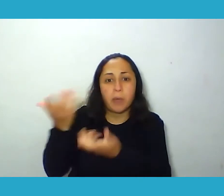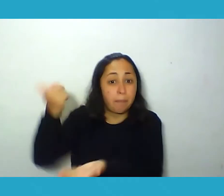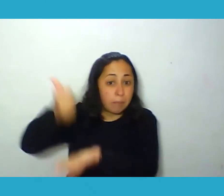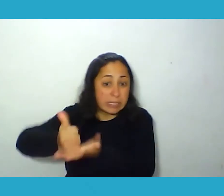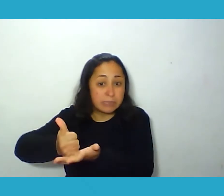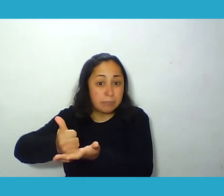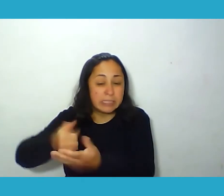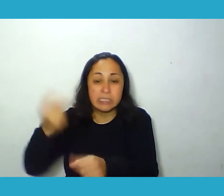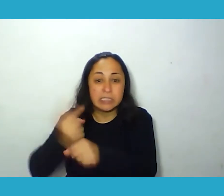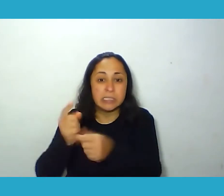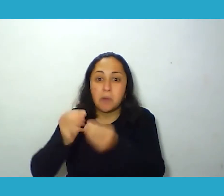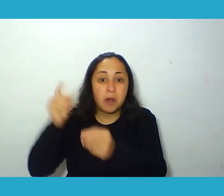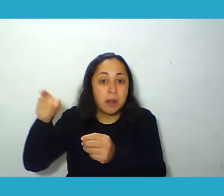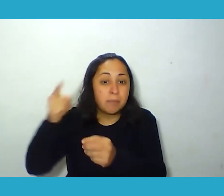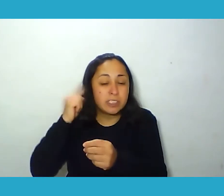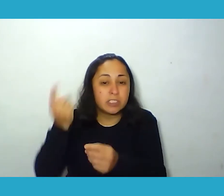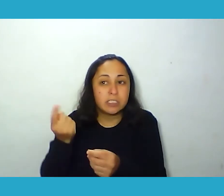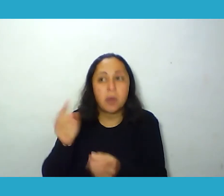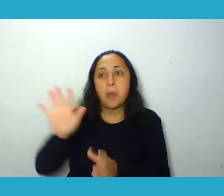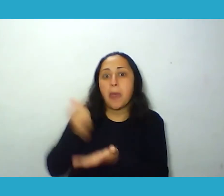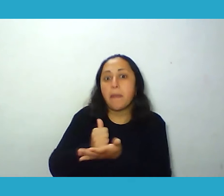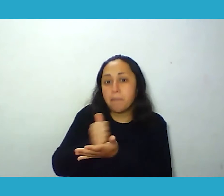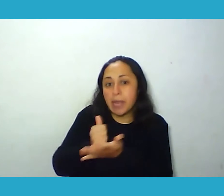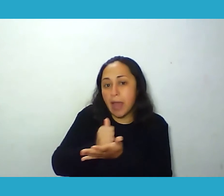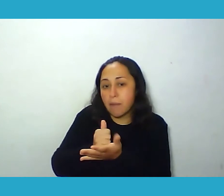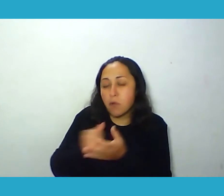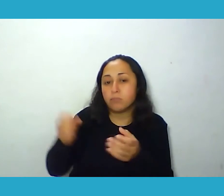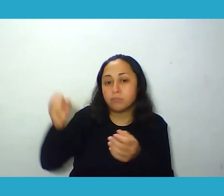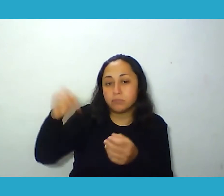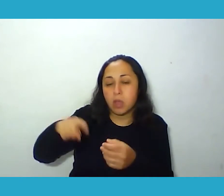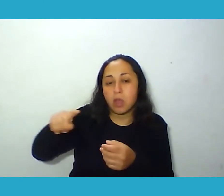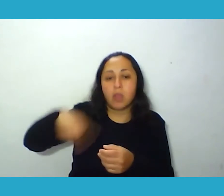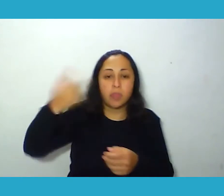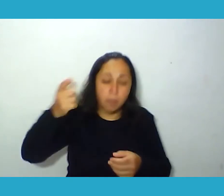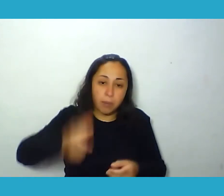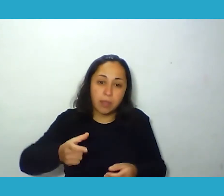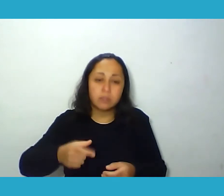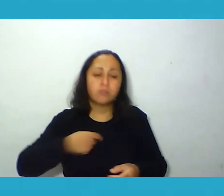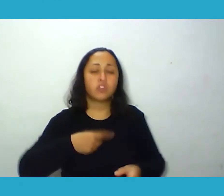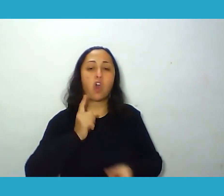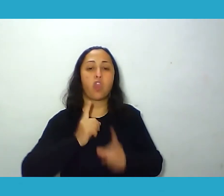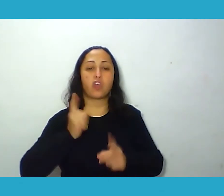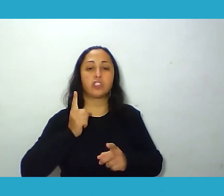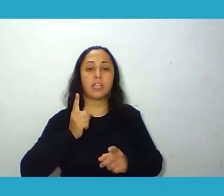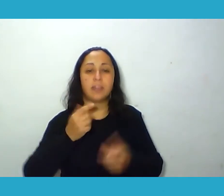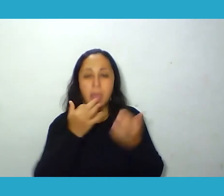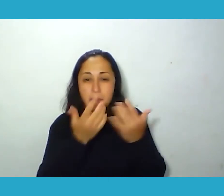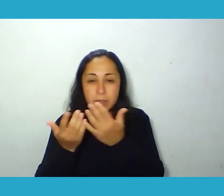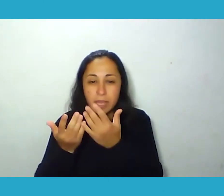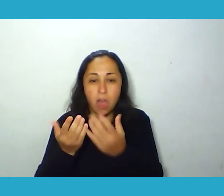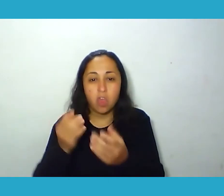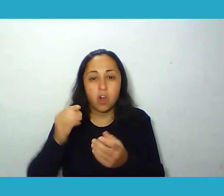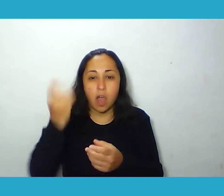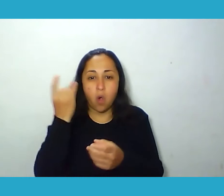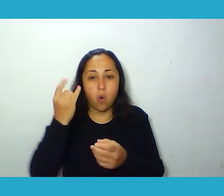participante. Se la guarda para mejor conectividad. Retomando con su alocución, se presenta y dice ser docente e investigadora de la UNC. Dice que no